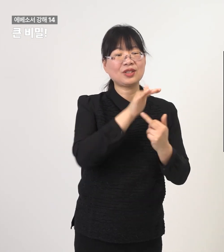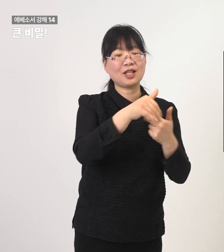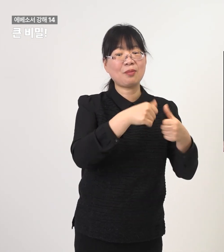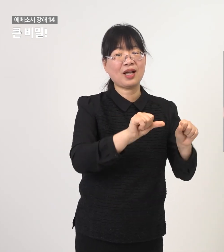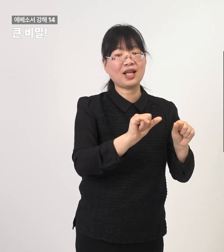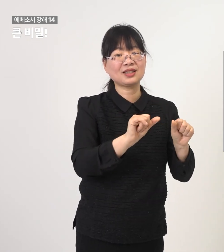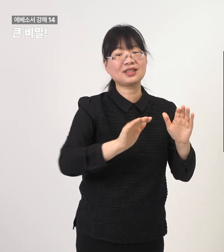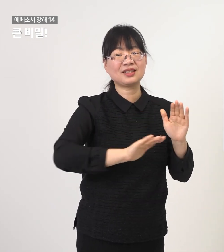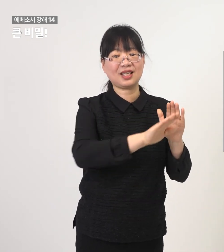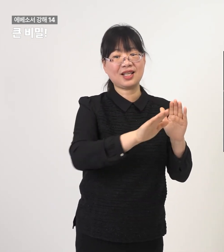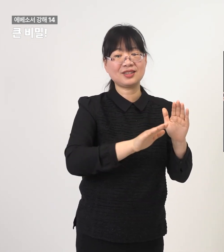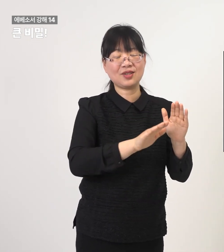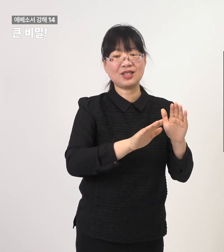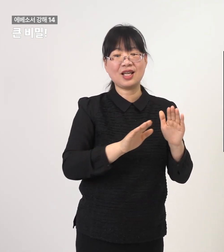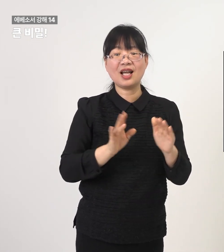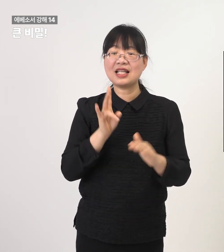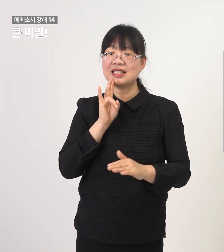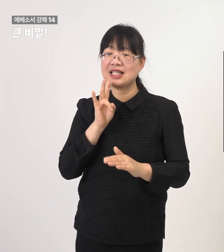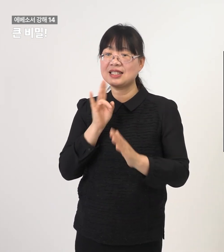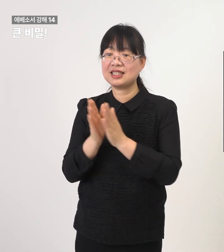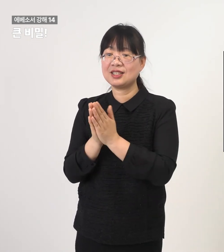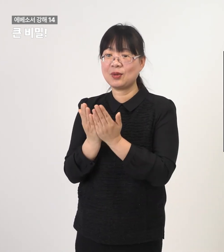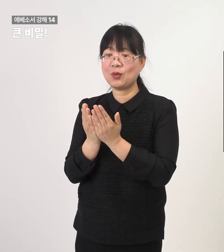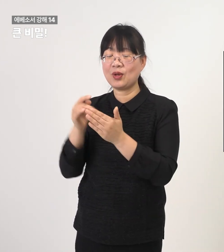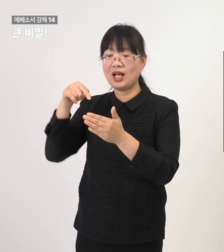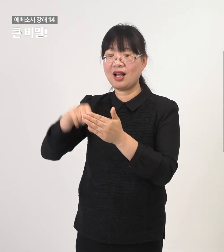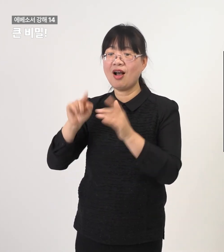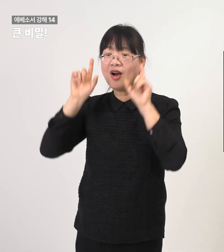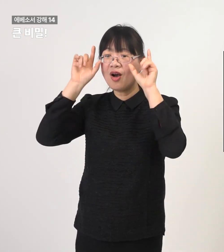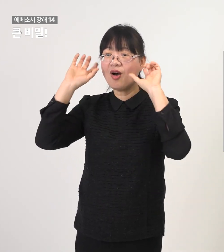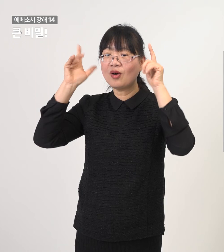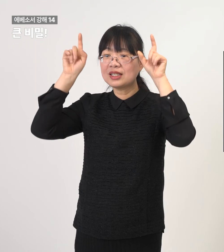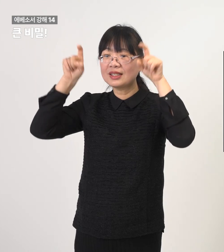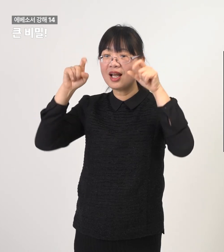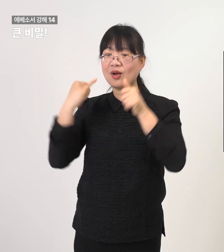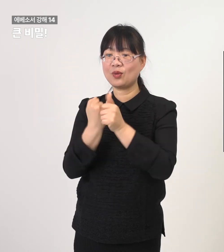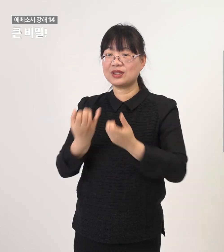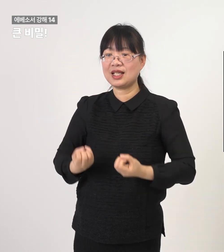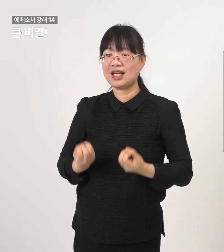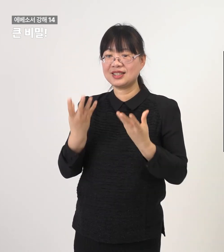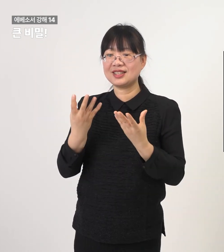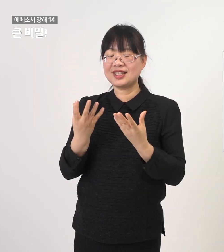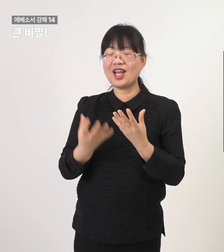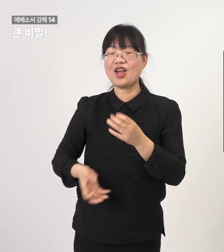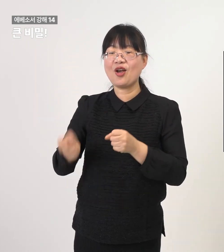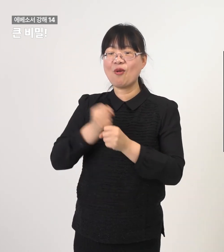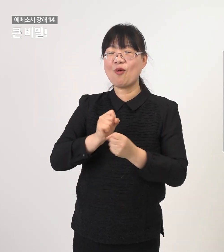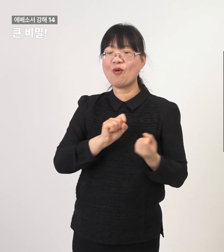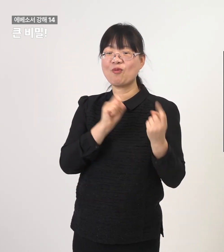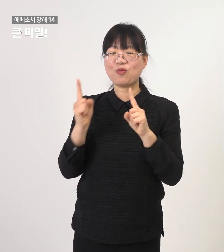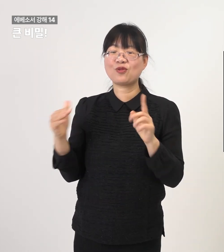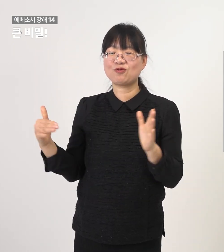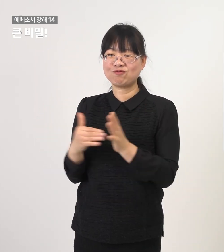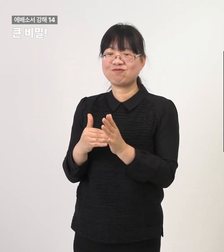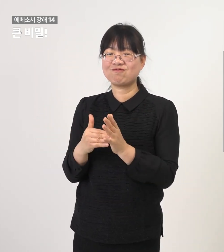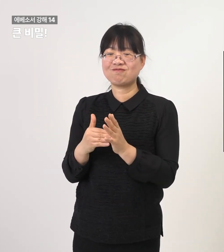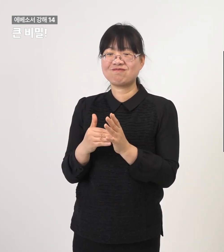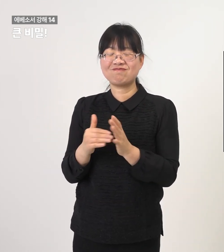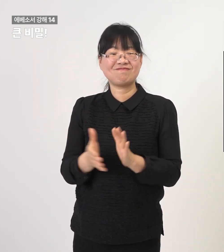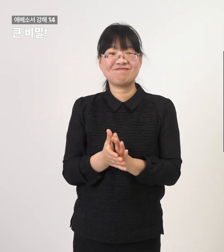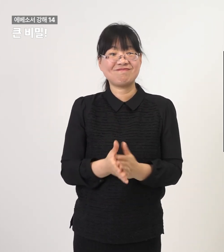가정이 계시록에 가서 어린 양과 혼인잔치의 회복으로 끝이 나잖아요.